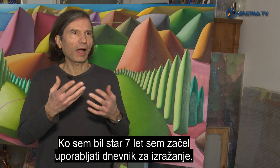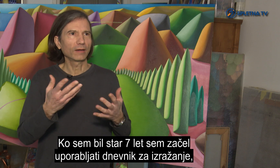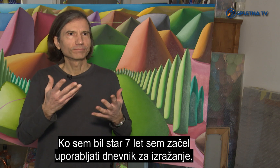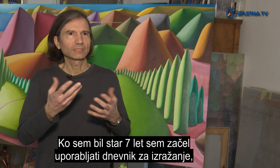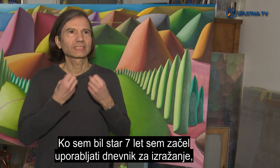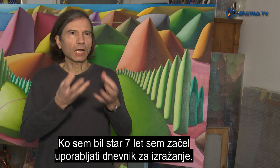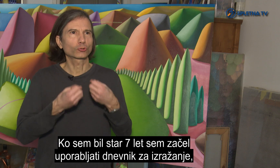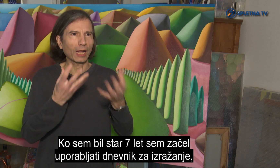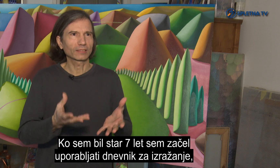ta je travtanja,